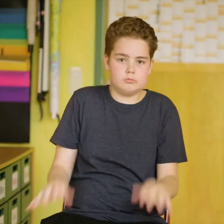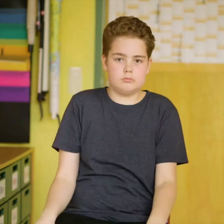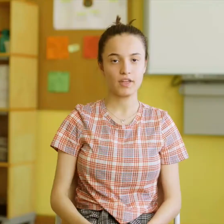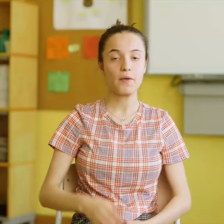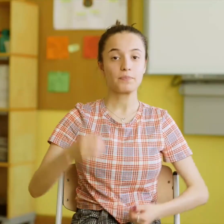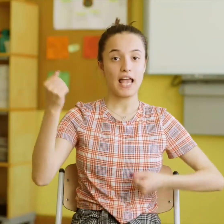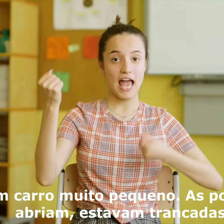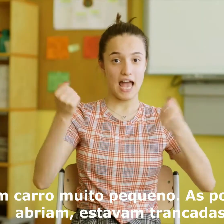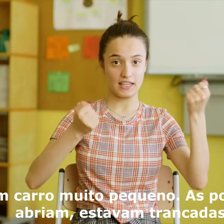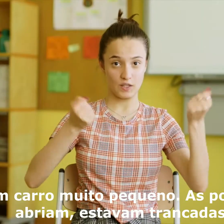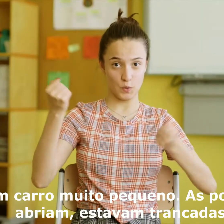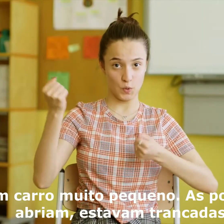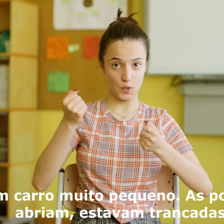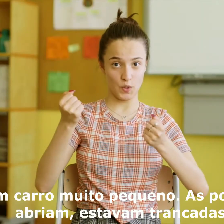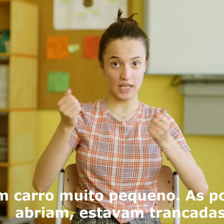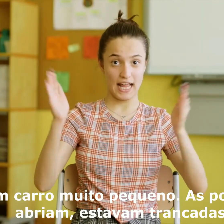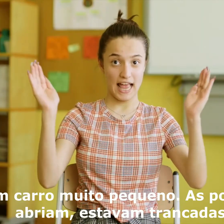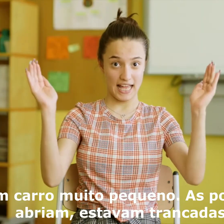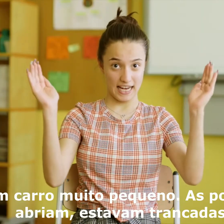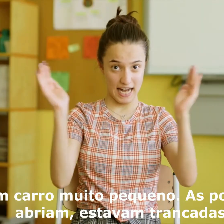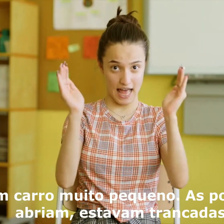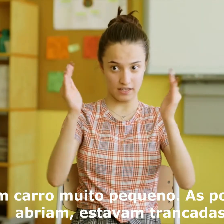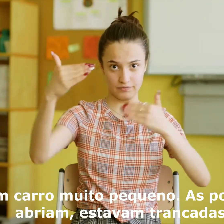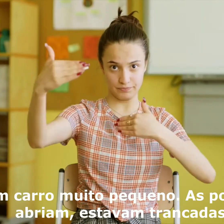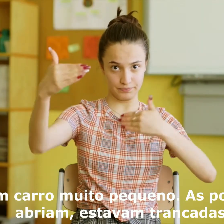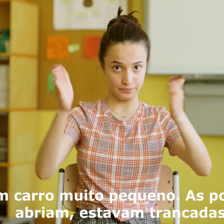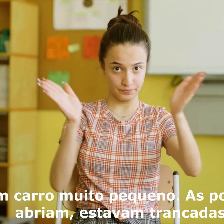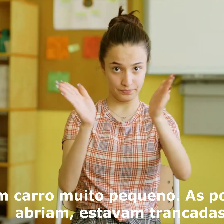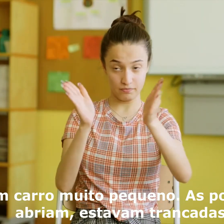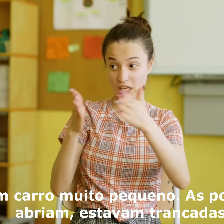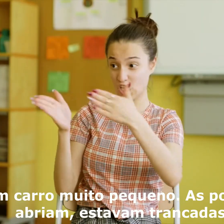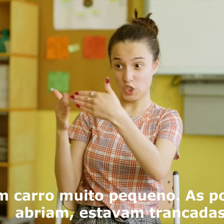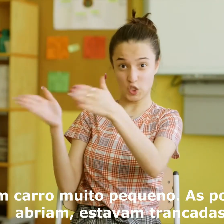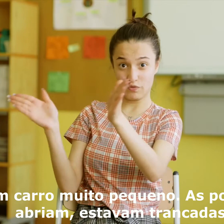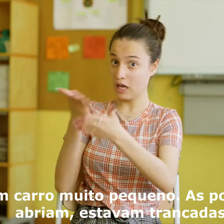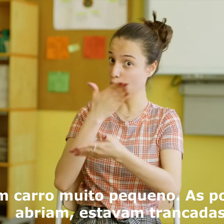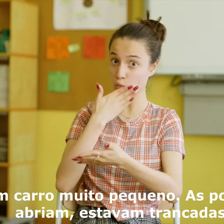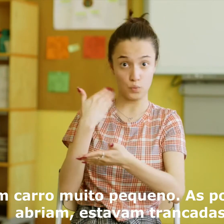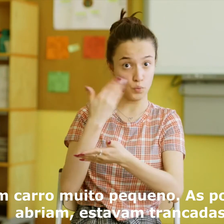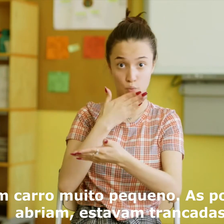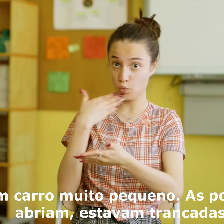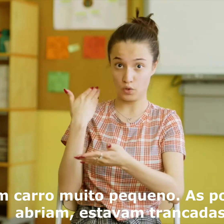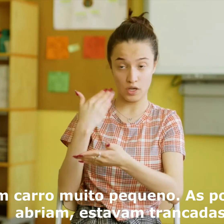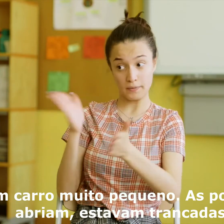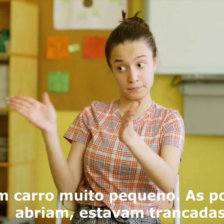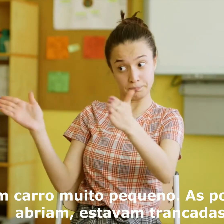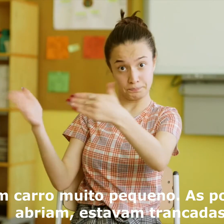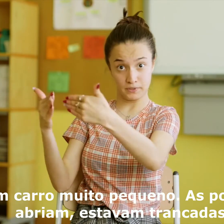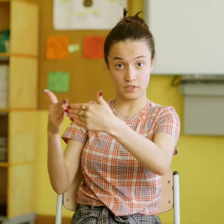lá dentro? Sim, era um carro bem, bem pequeno. E as portas não abriam, estavam